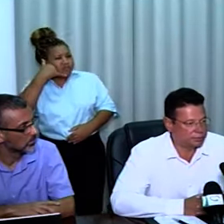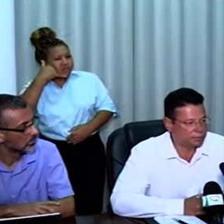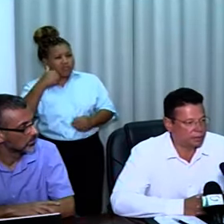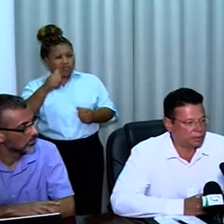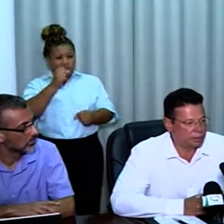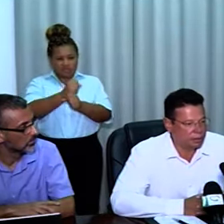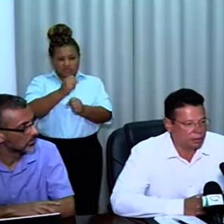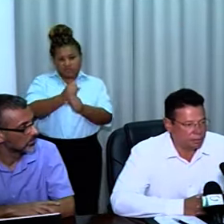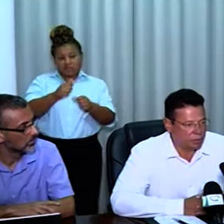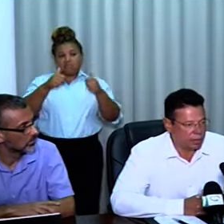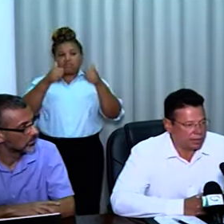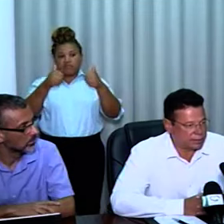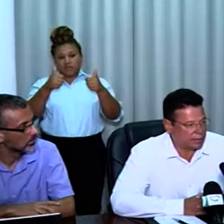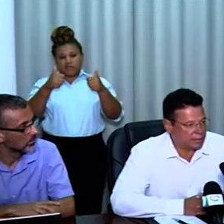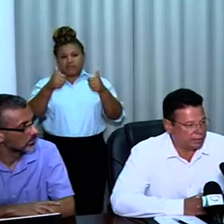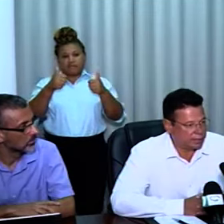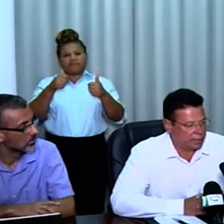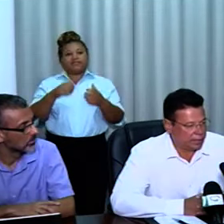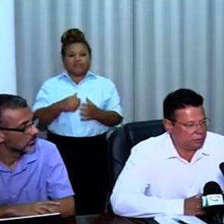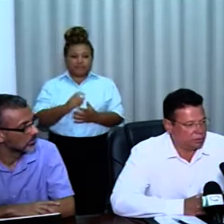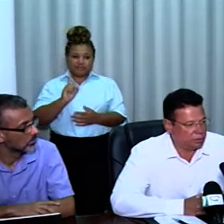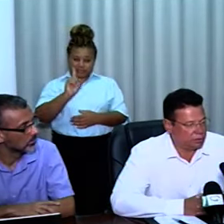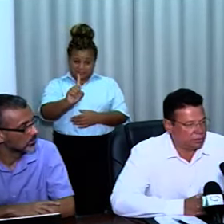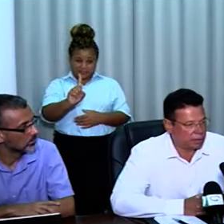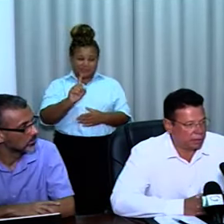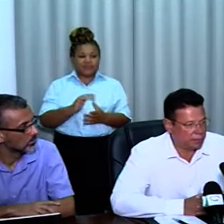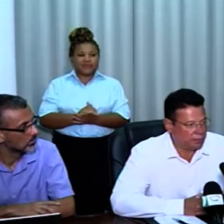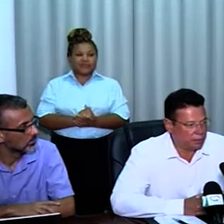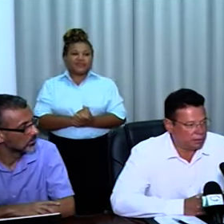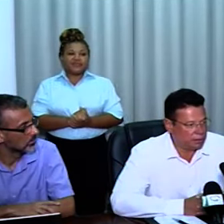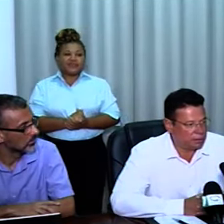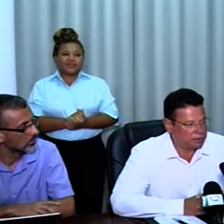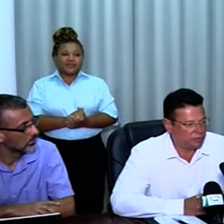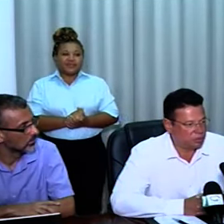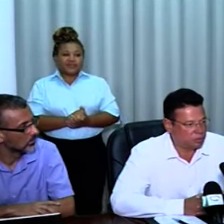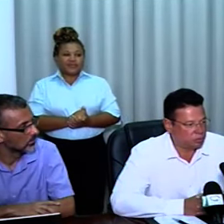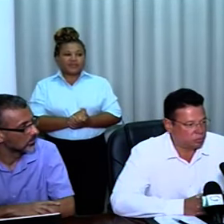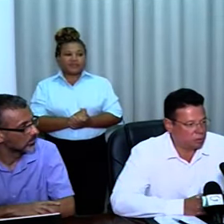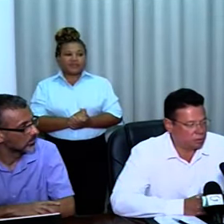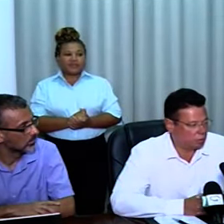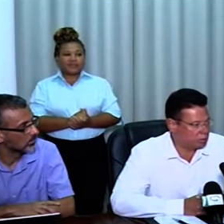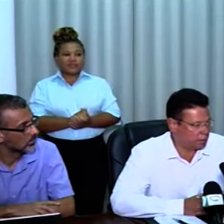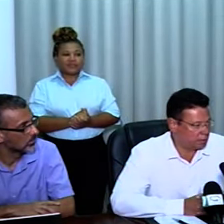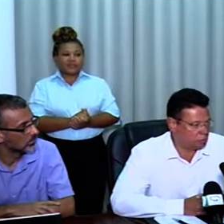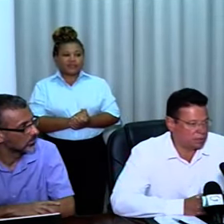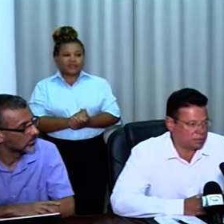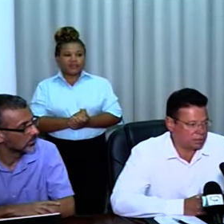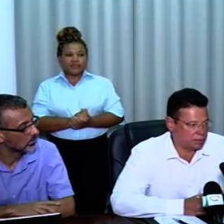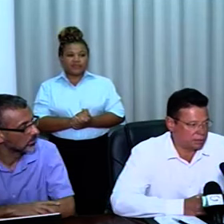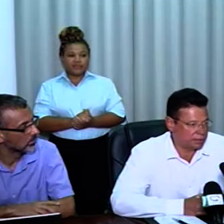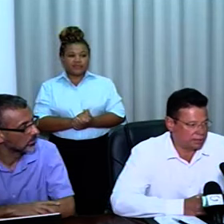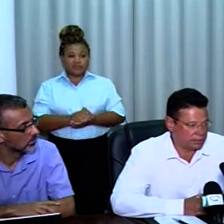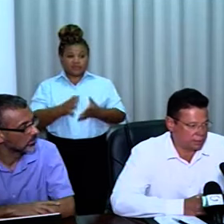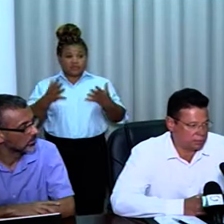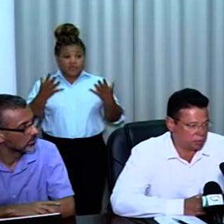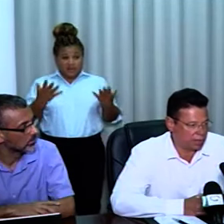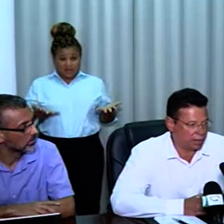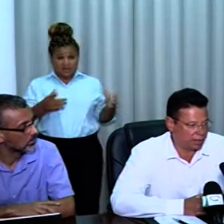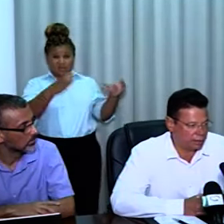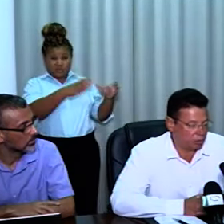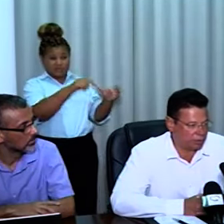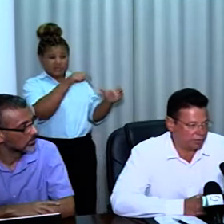guidance. Mais nous, quand nous sommes à l'aise, nous sommes capables d'identifier tout le monde contact potentiel qui a